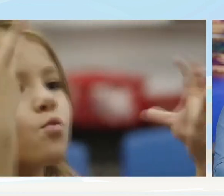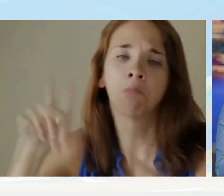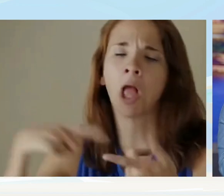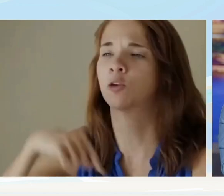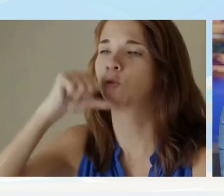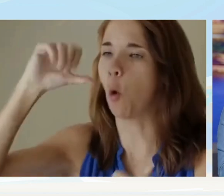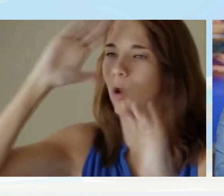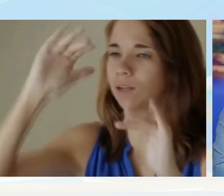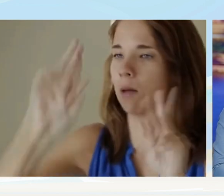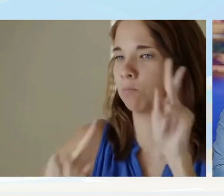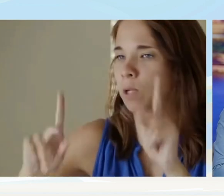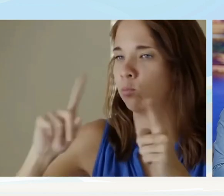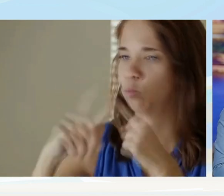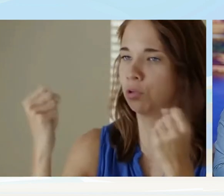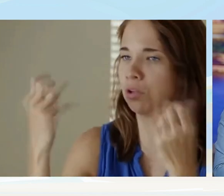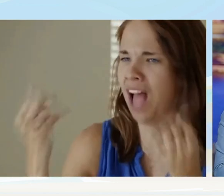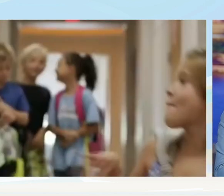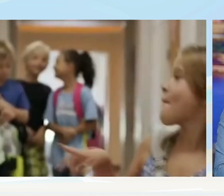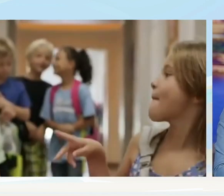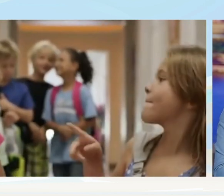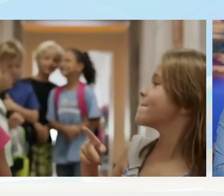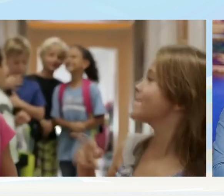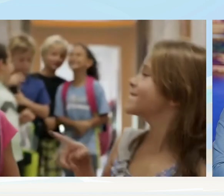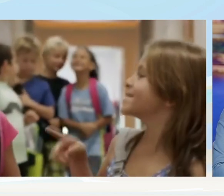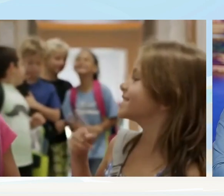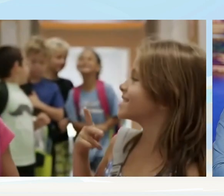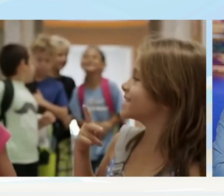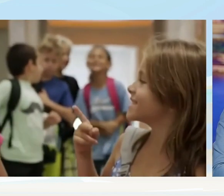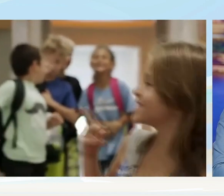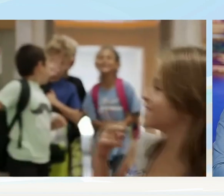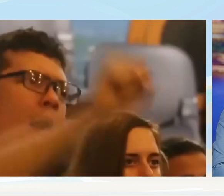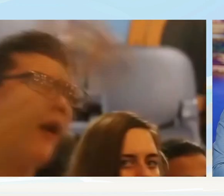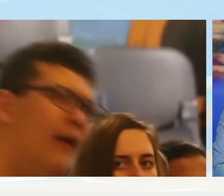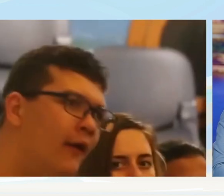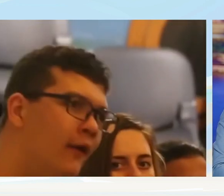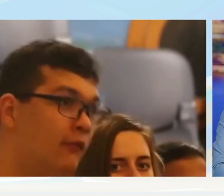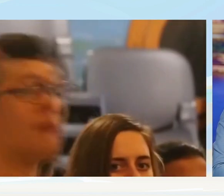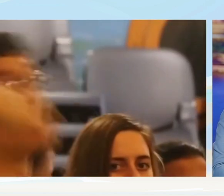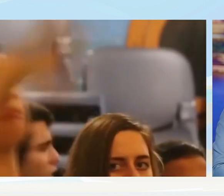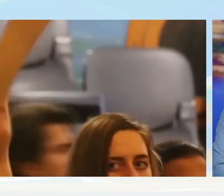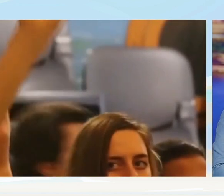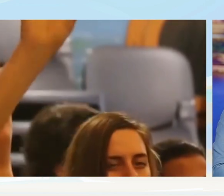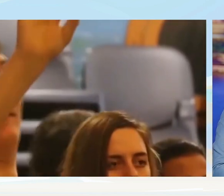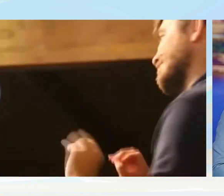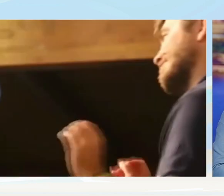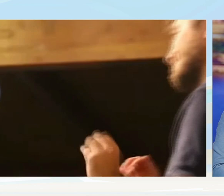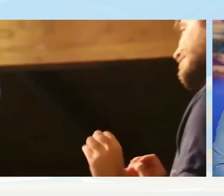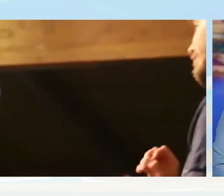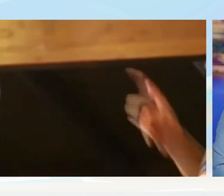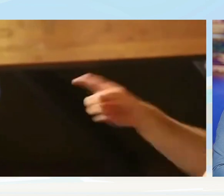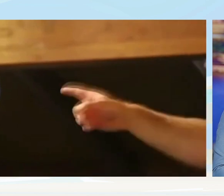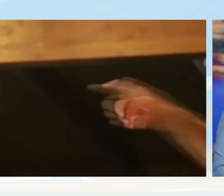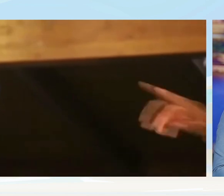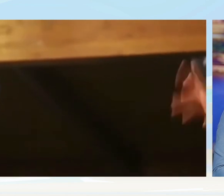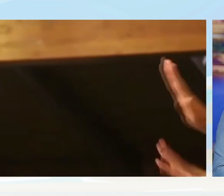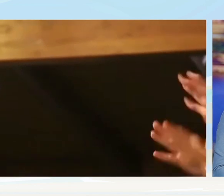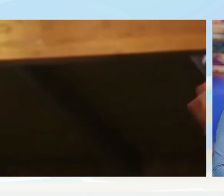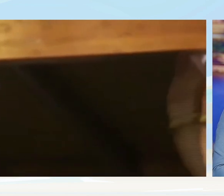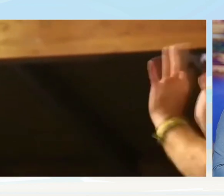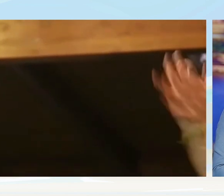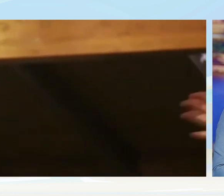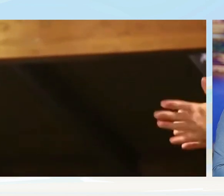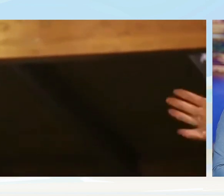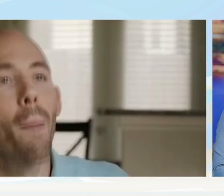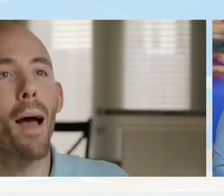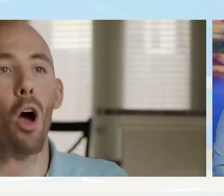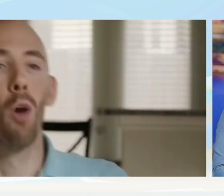مش ممكن تكون هي الموجوده في اللغه الانجليزيه او في باقي اللغات، صح كده؟ ده السبب؟ طيب خليني اوضح لحضرتك النقطه دي. احنا عندنا داخل